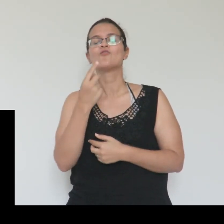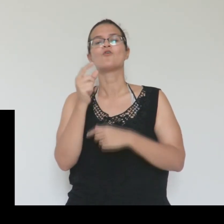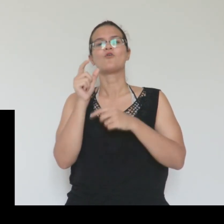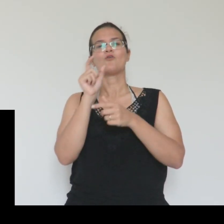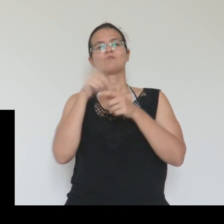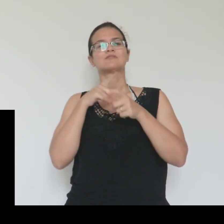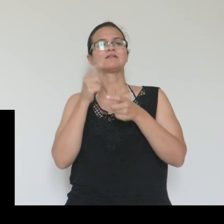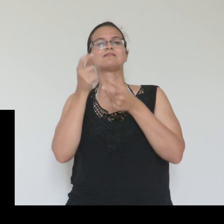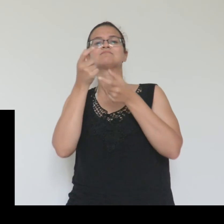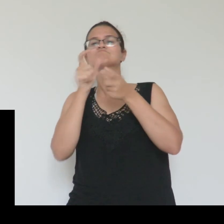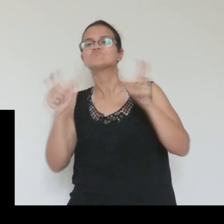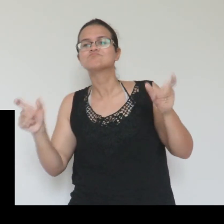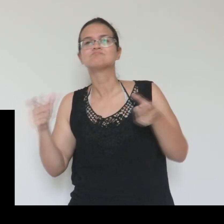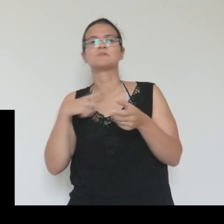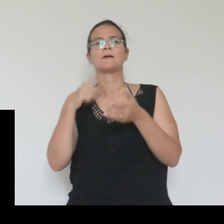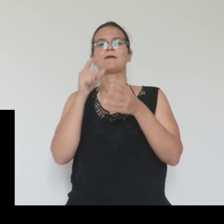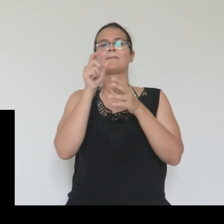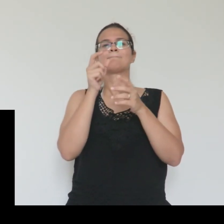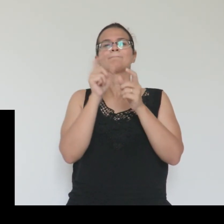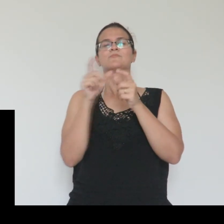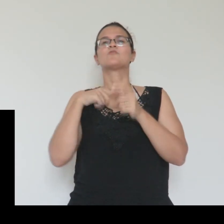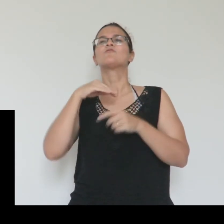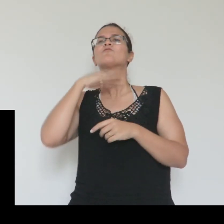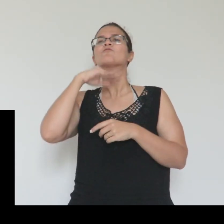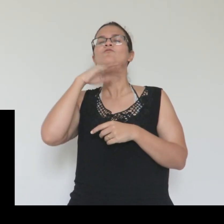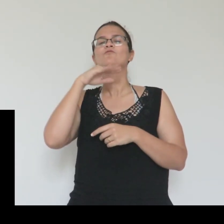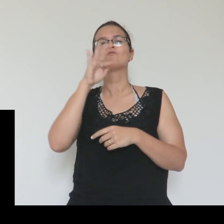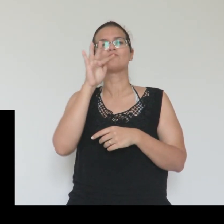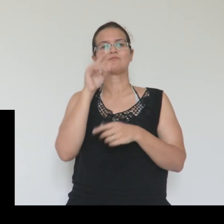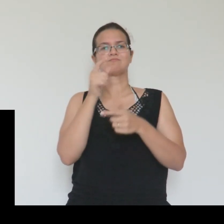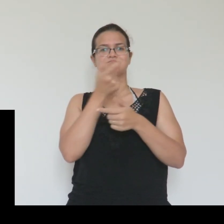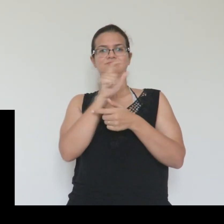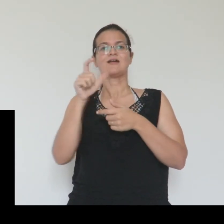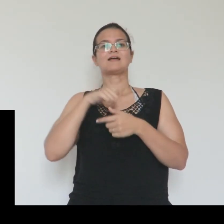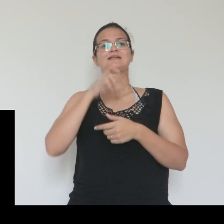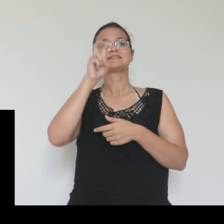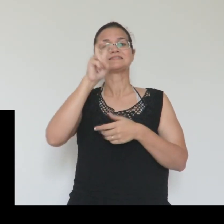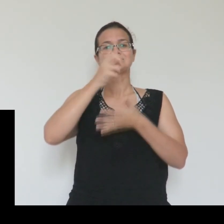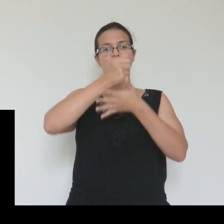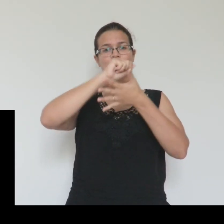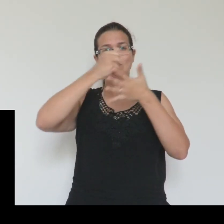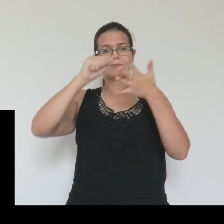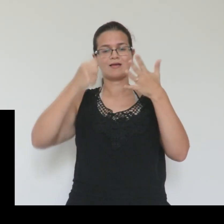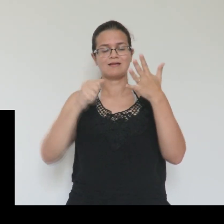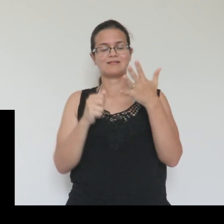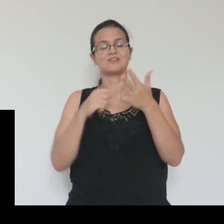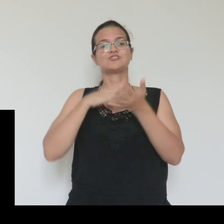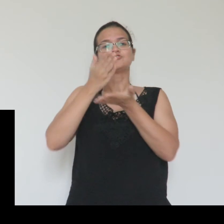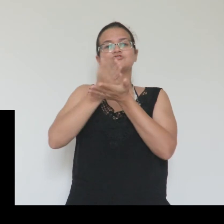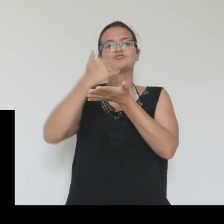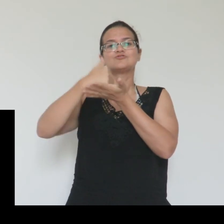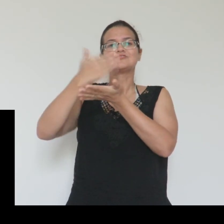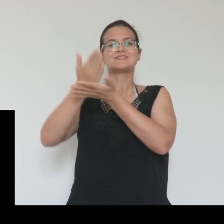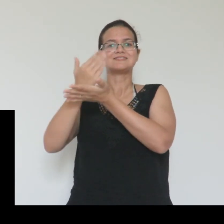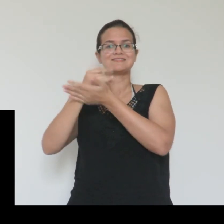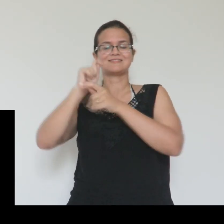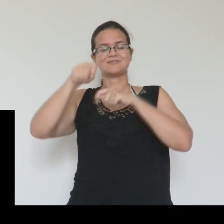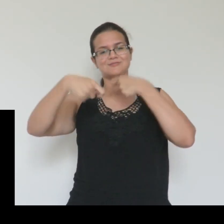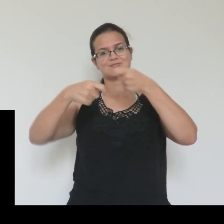Então, cada sinal ele precisa obedecer esses 5 parâmetros, que é uma regra para a constituição do